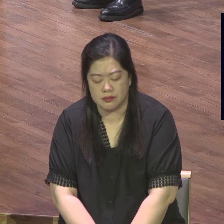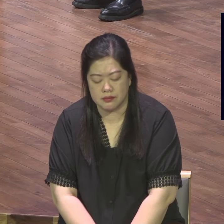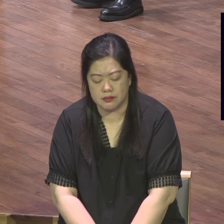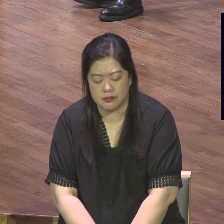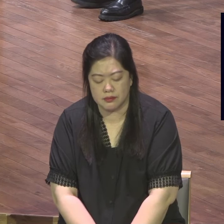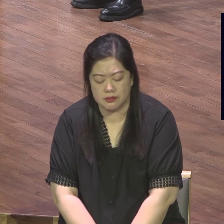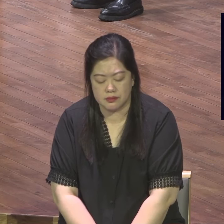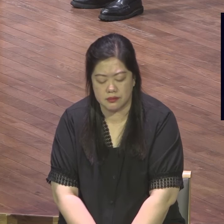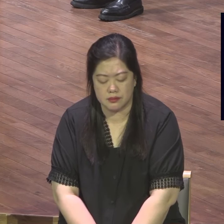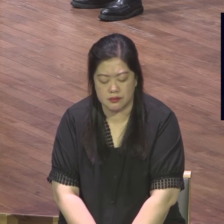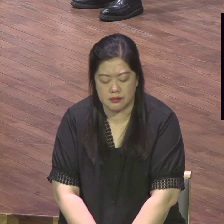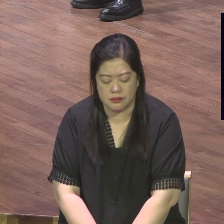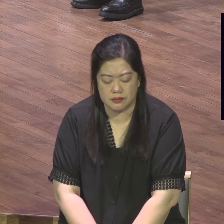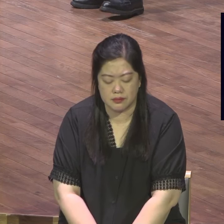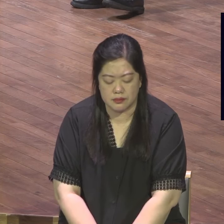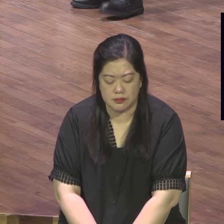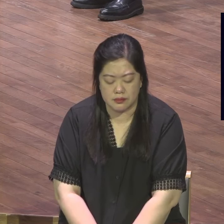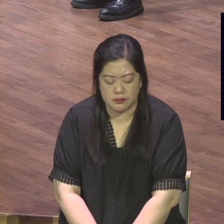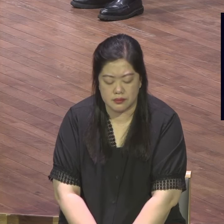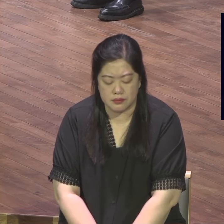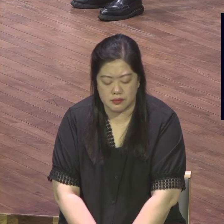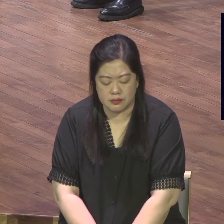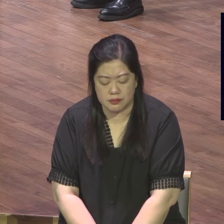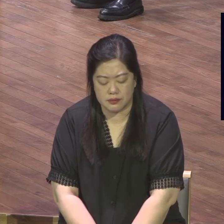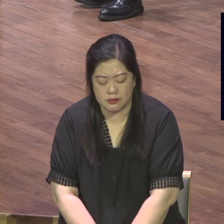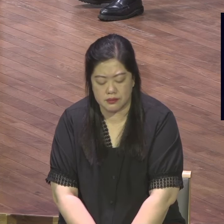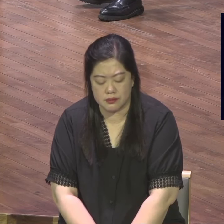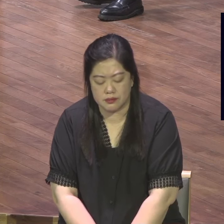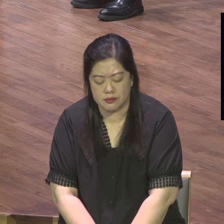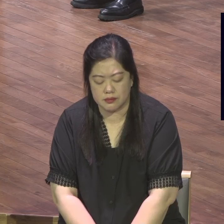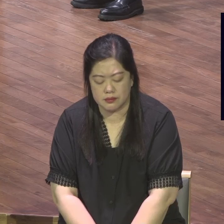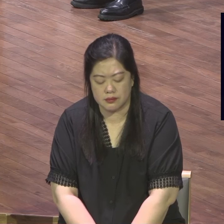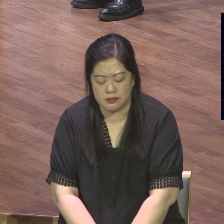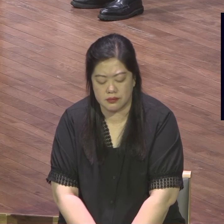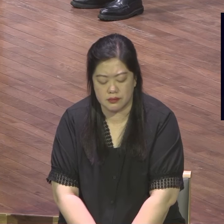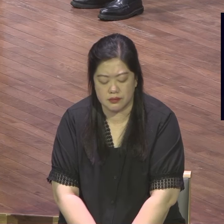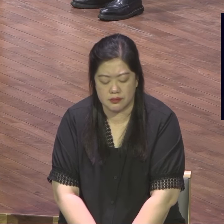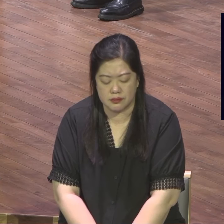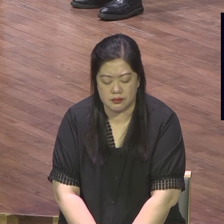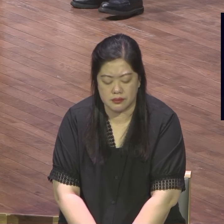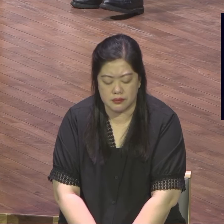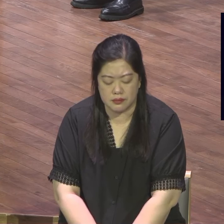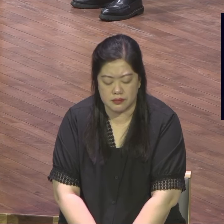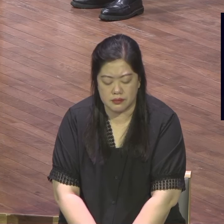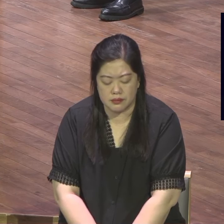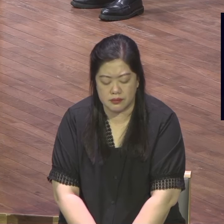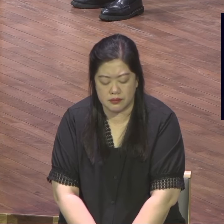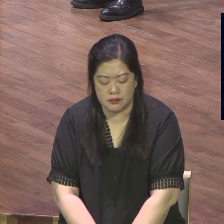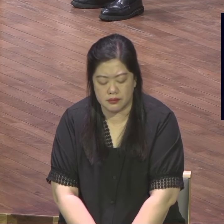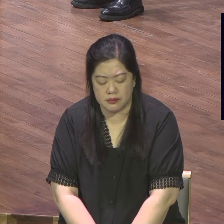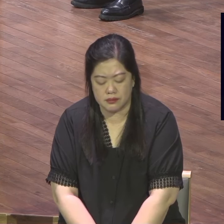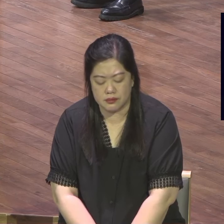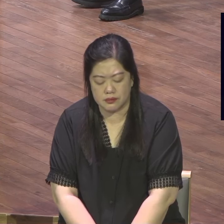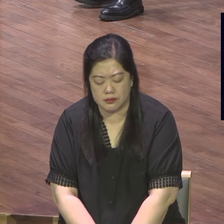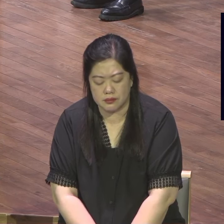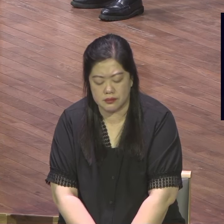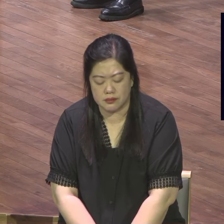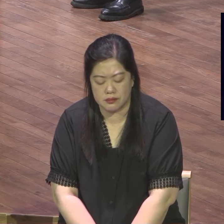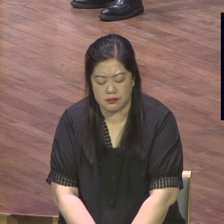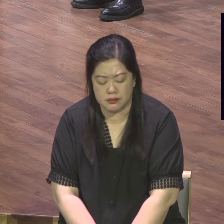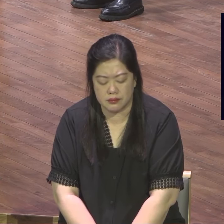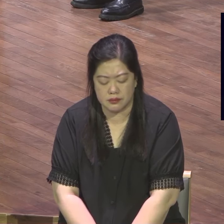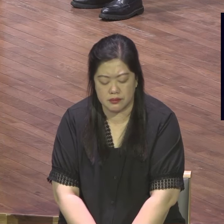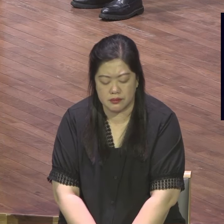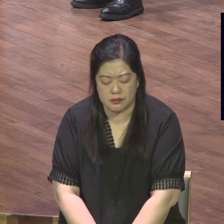열리게 하여 주시옵시고 우리 언약 전달하는 가정들에게 도와주시옵시고 하나님의 언약으로 양육하는 가정들을